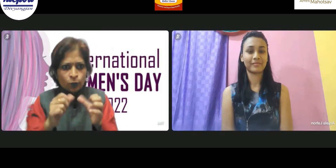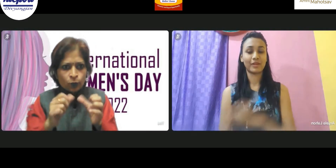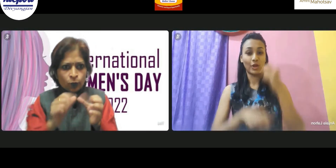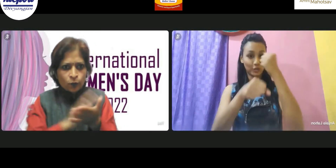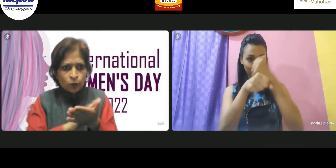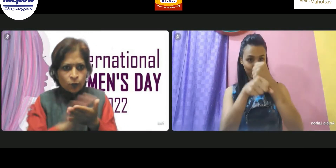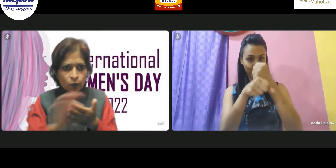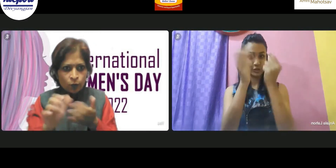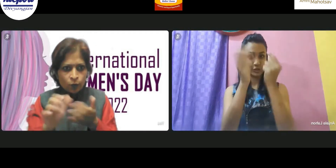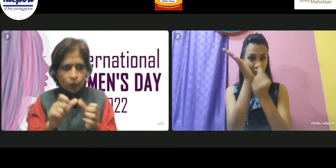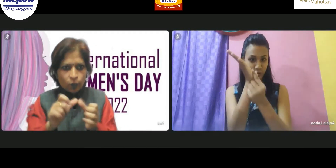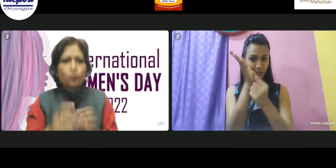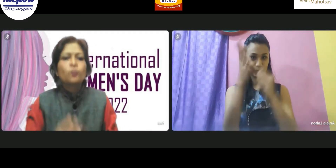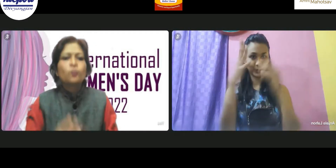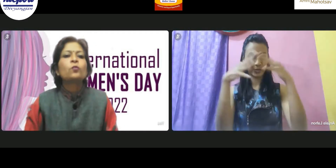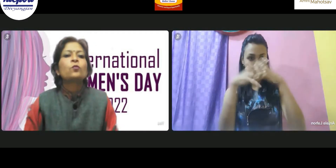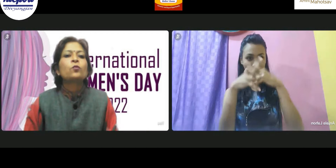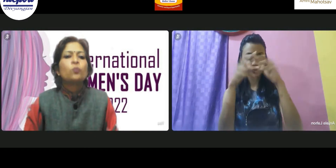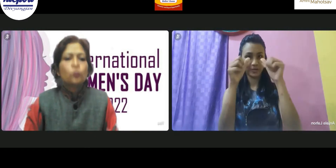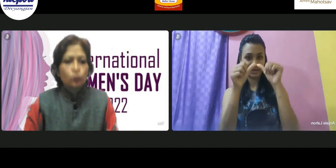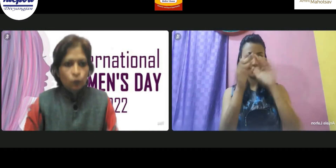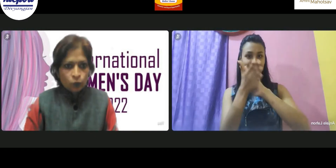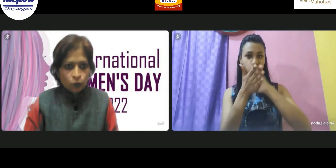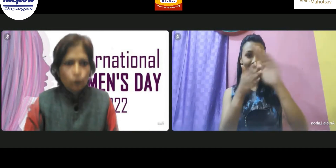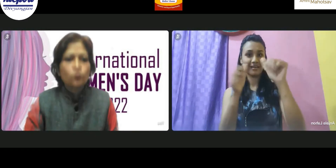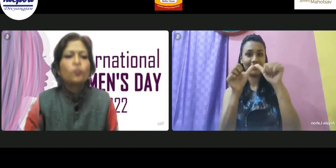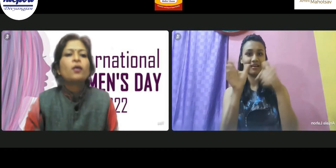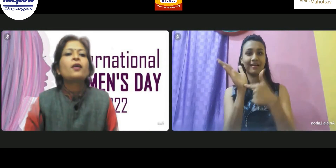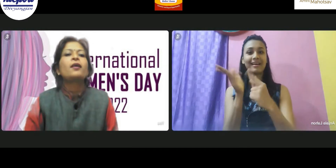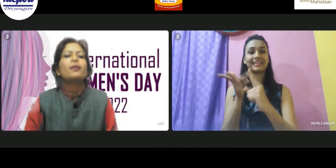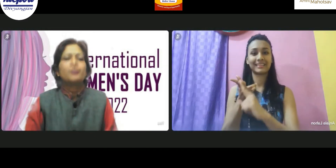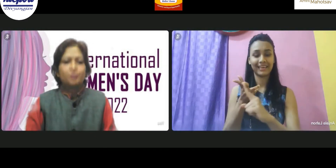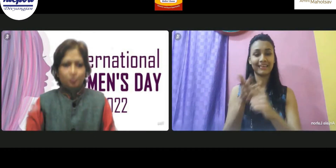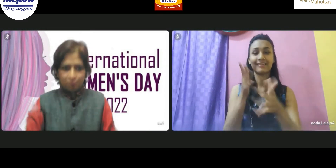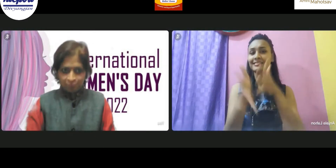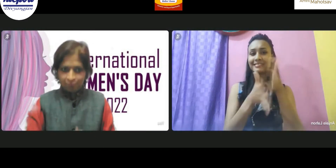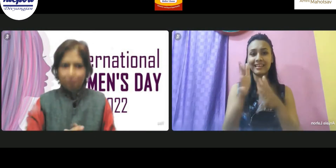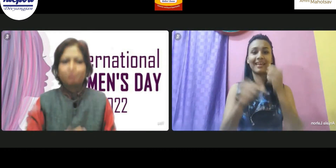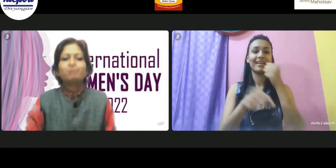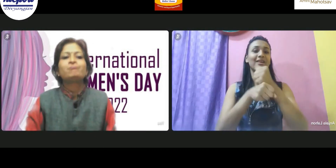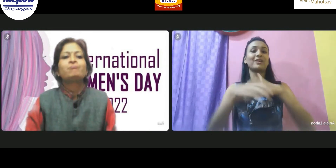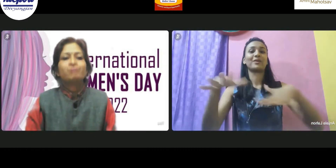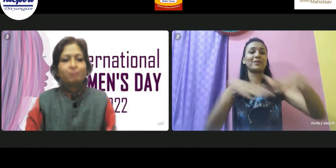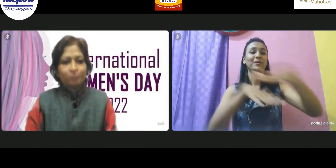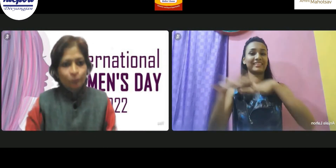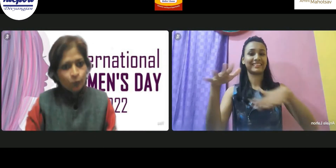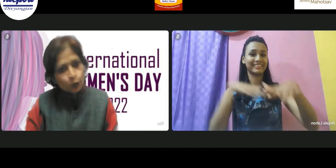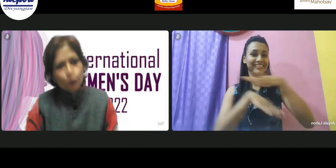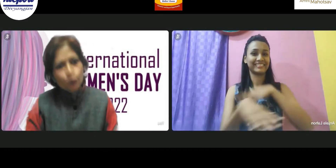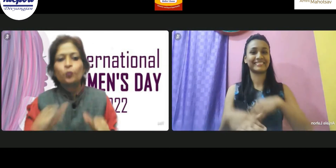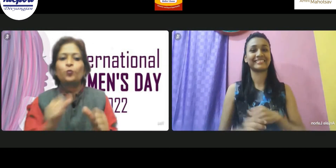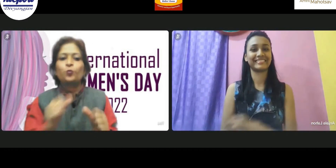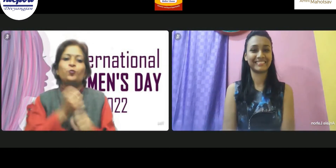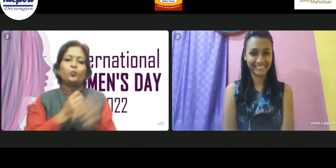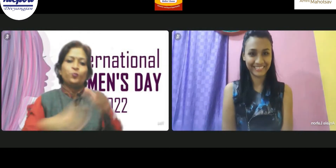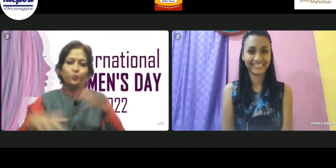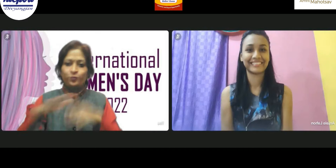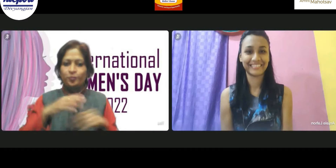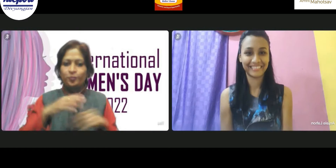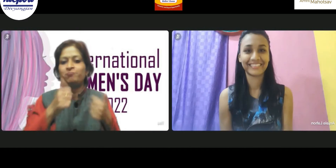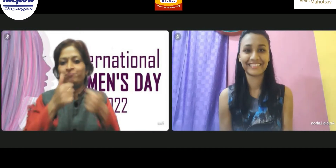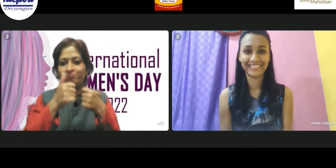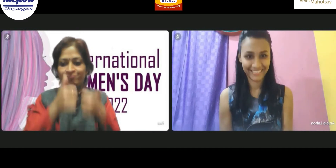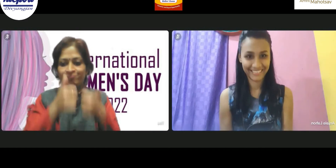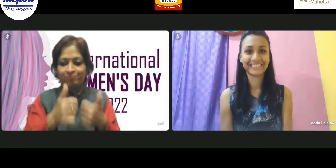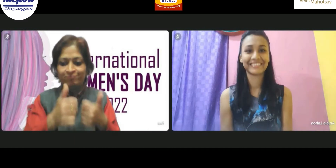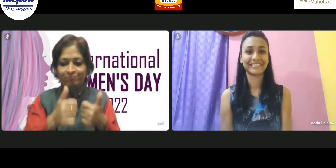अच्छा, ये जो आपने साइन किया ये गुवाहाटी का साइन है। ओके, हाँ, ये गुवाहाटी का साइन है और मैं